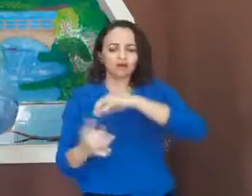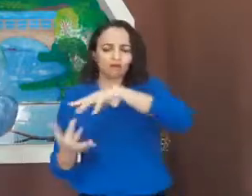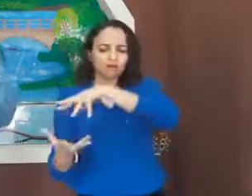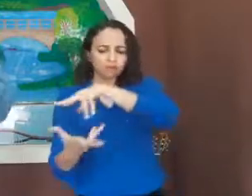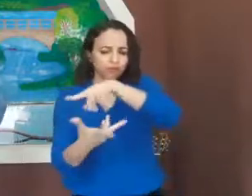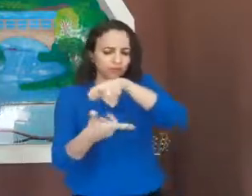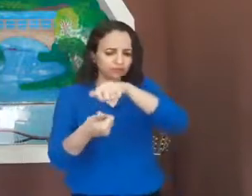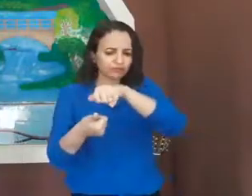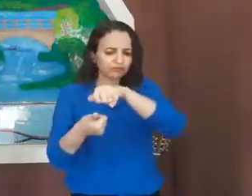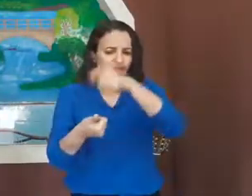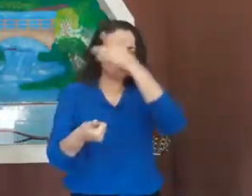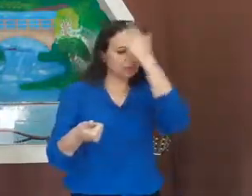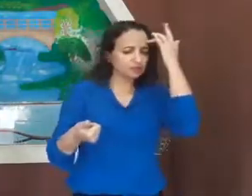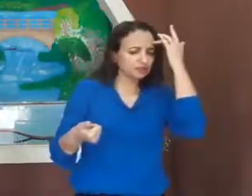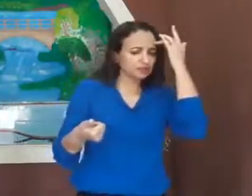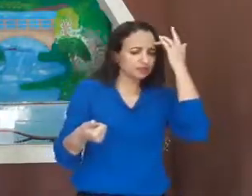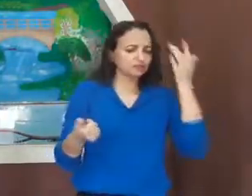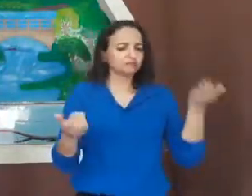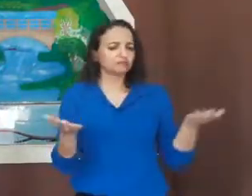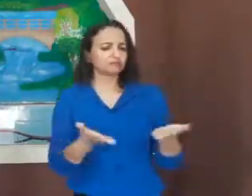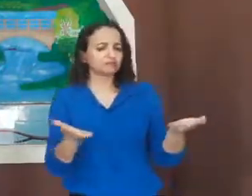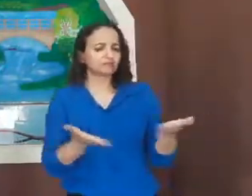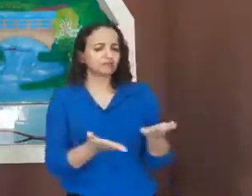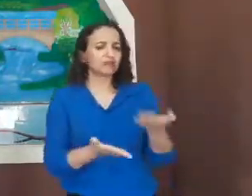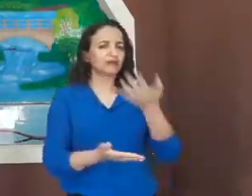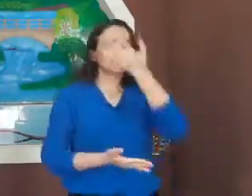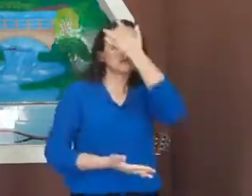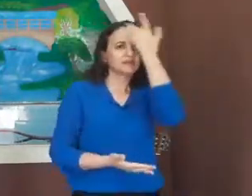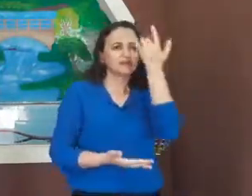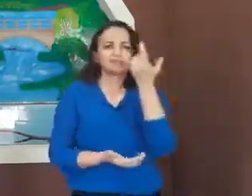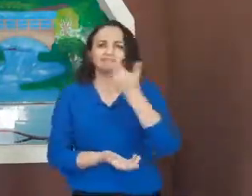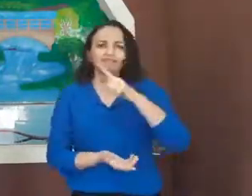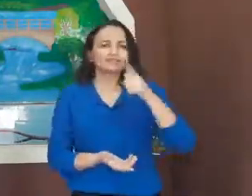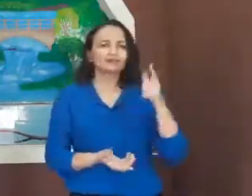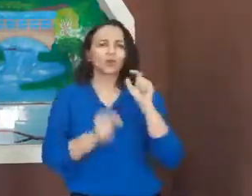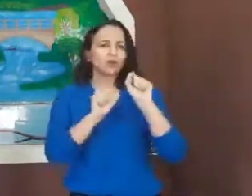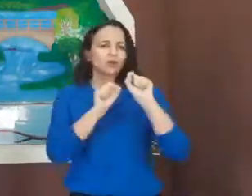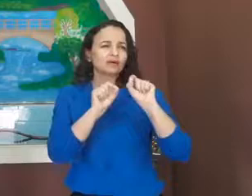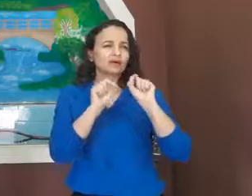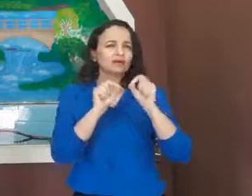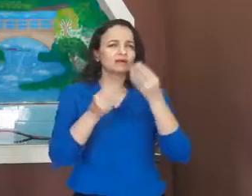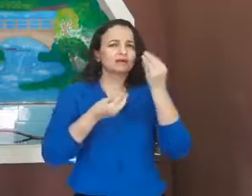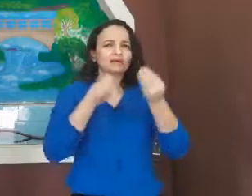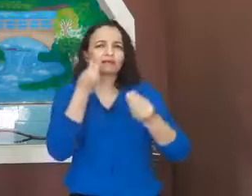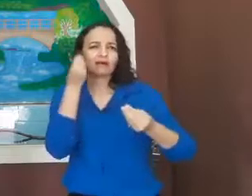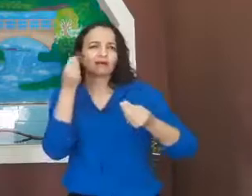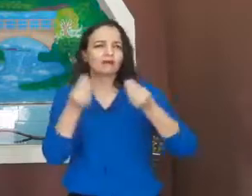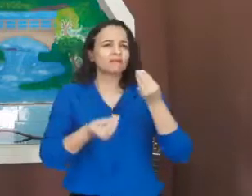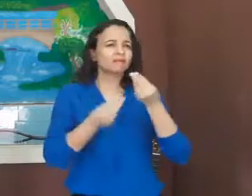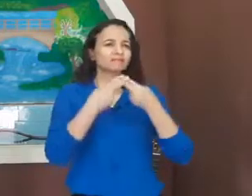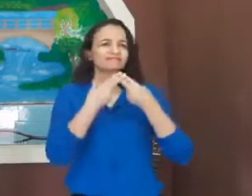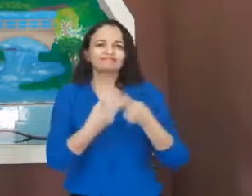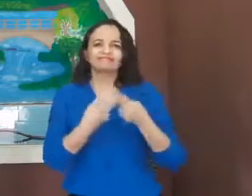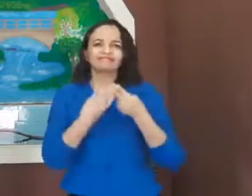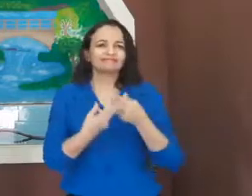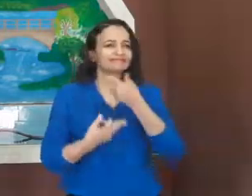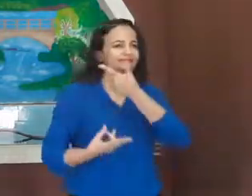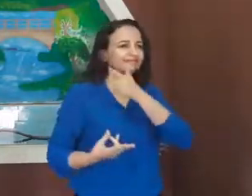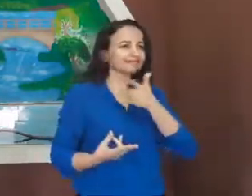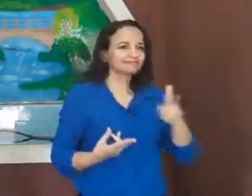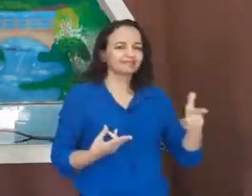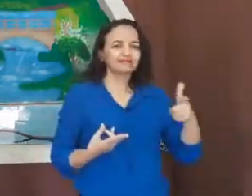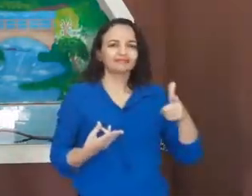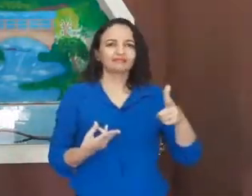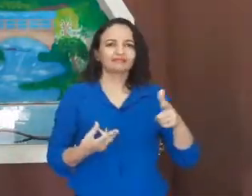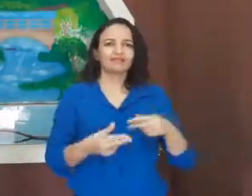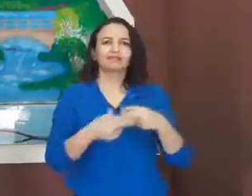as pessoas não têm tido uma condição de ter paciência